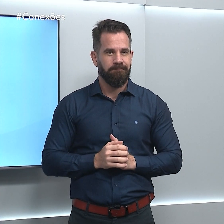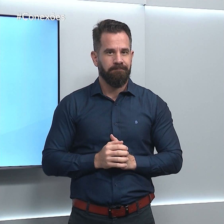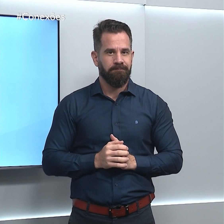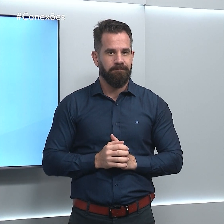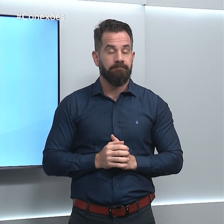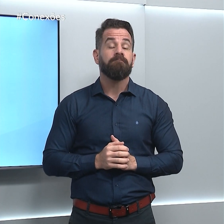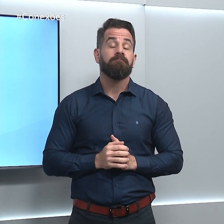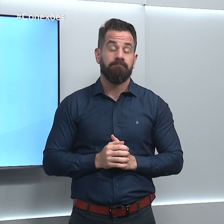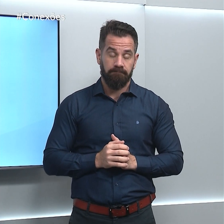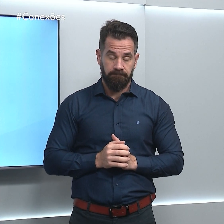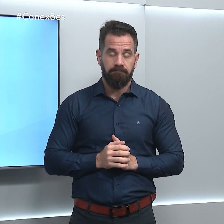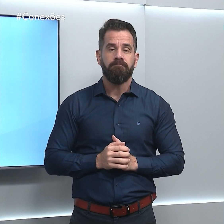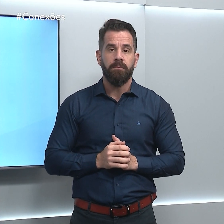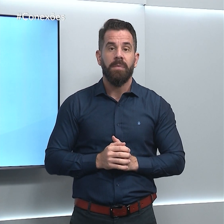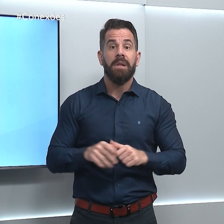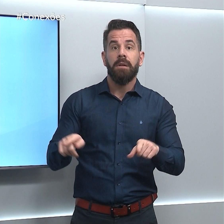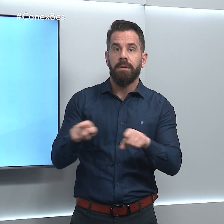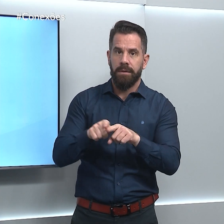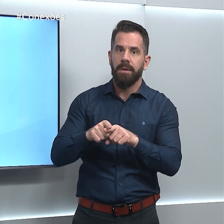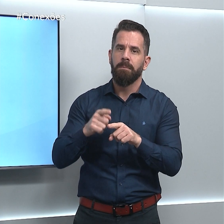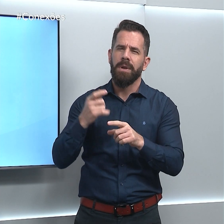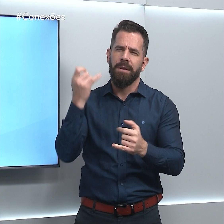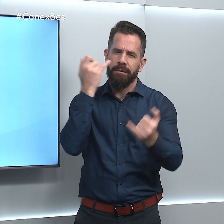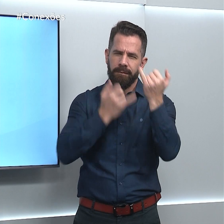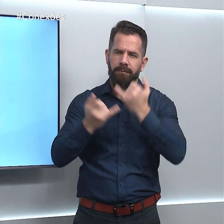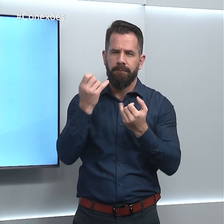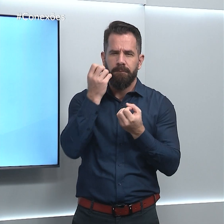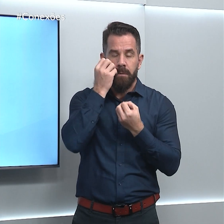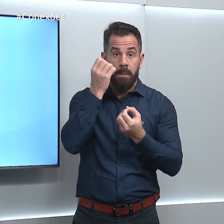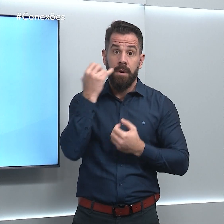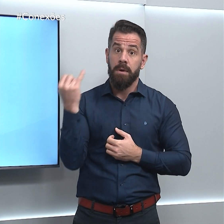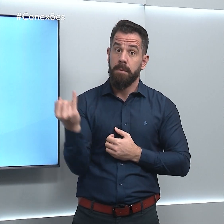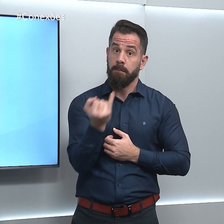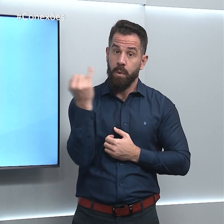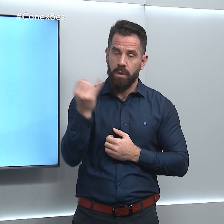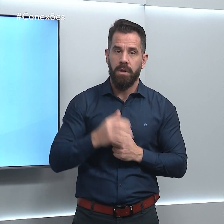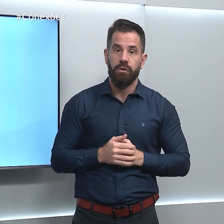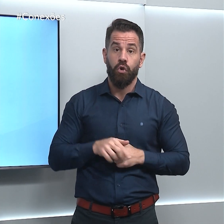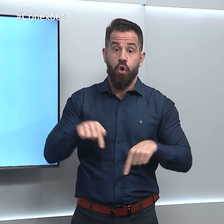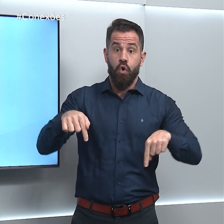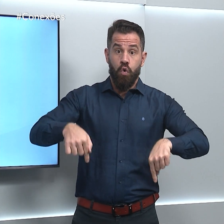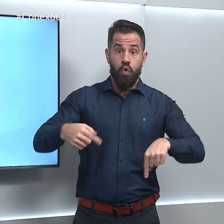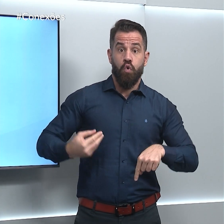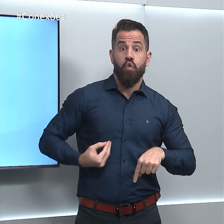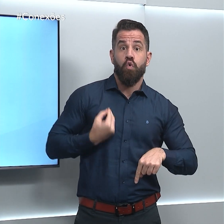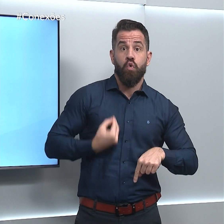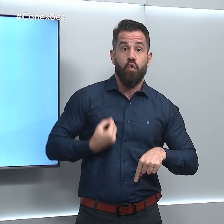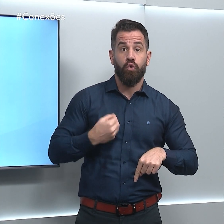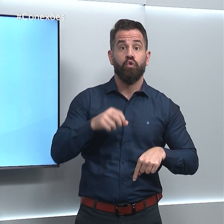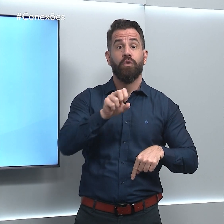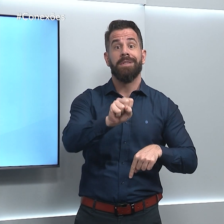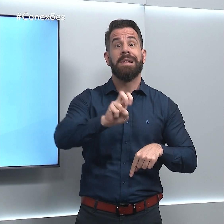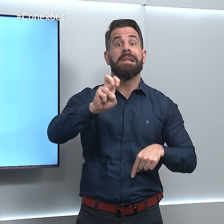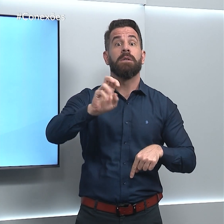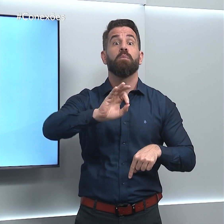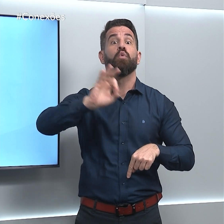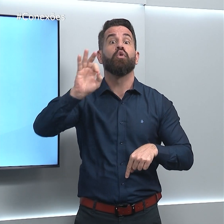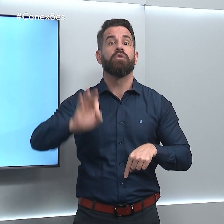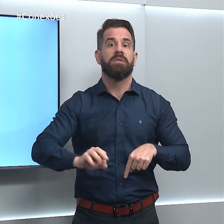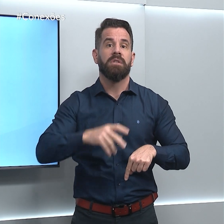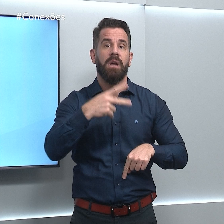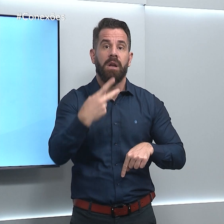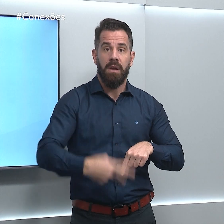E tem mais dados relevantes sobre a nossa sociedade. Atualmente, 85% das residências em áreas urbanas do